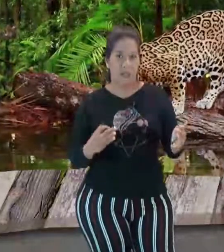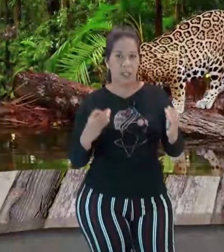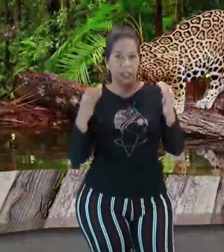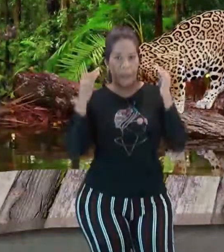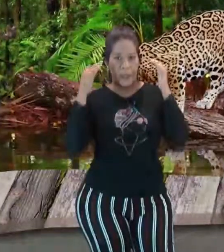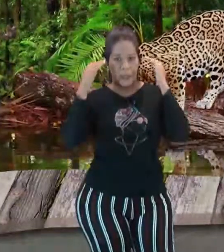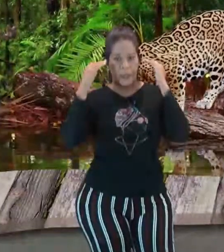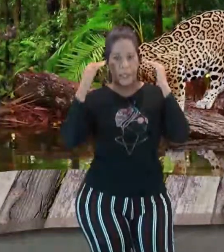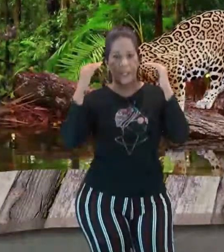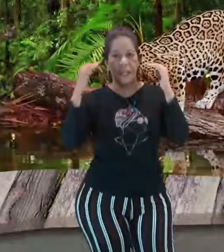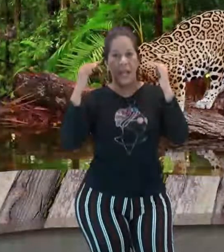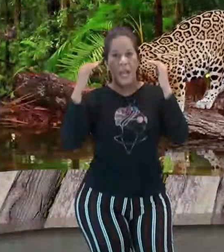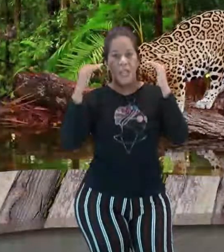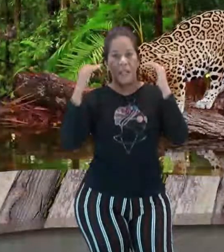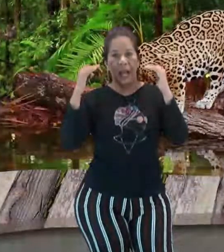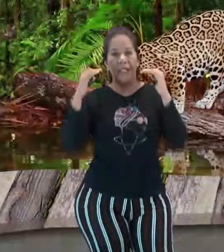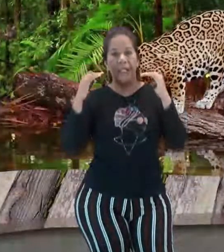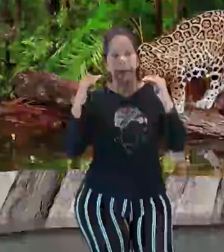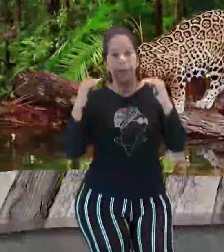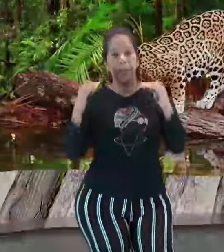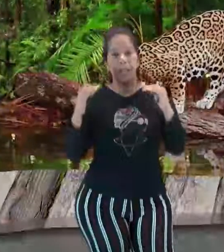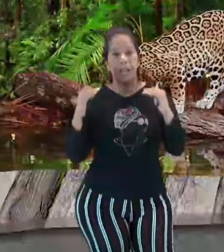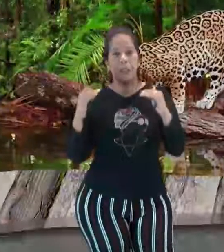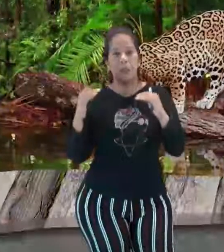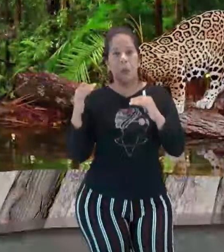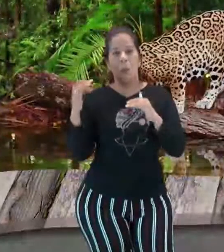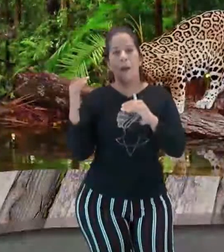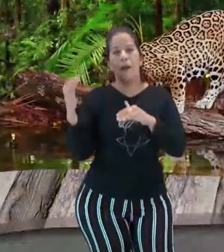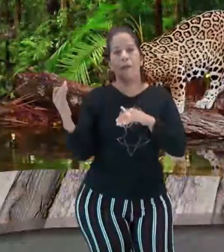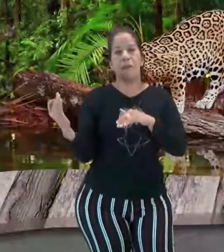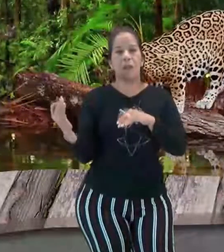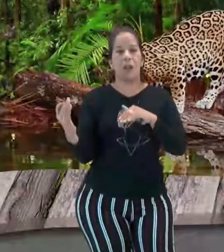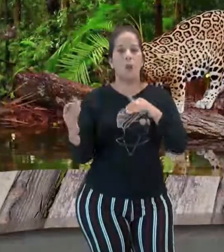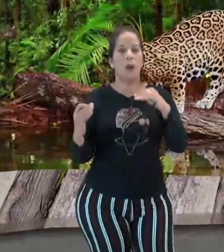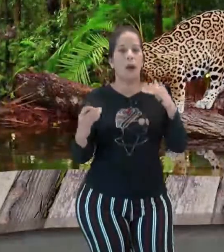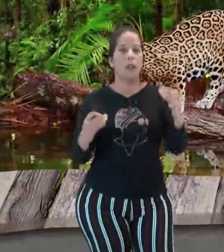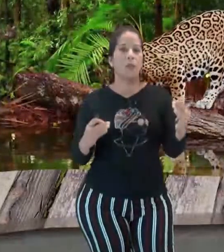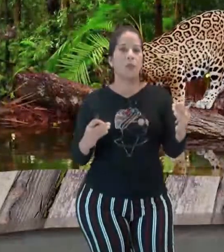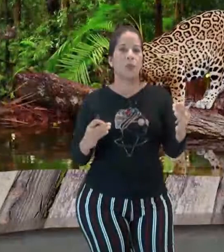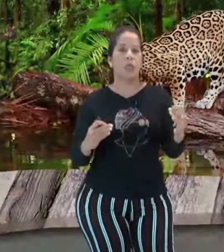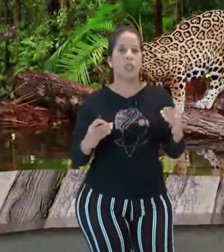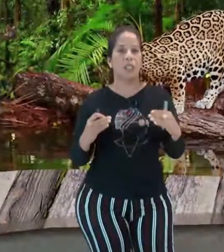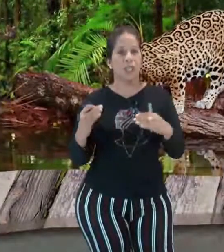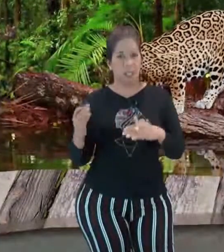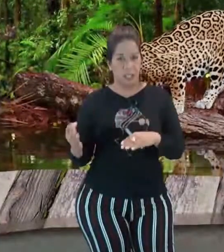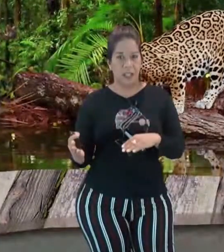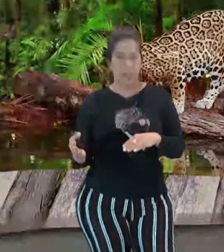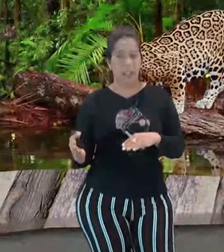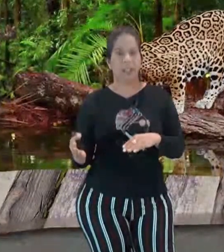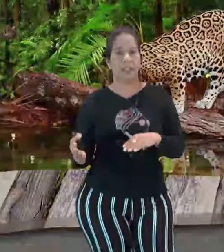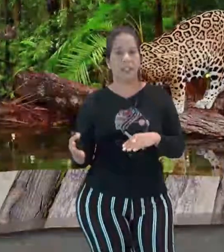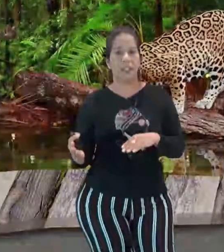cobradas. Então você precisa estar sempre ligado qual é a função, qual é a estrutura que